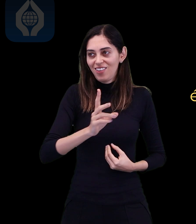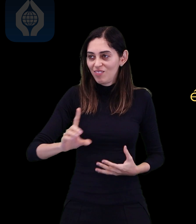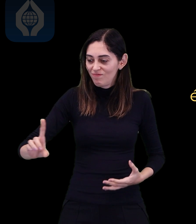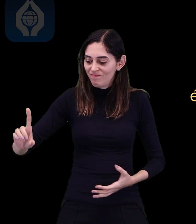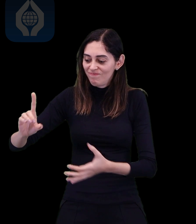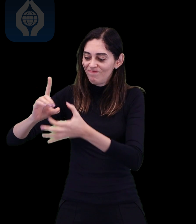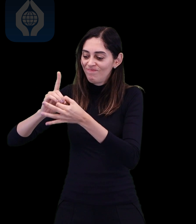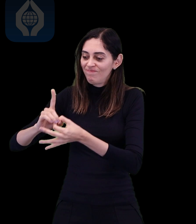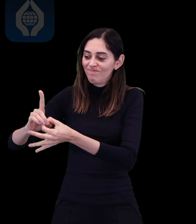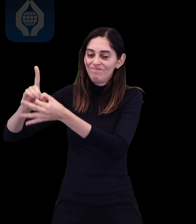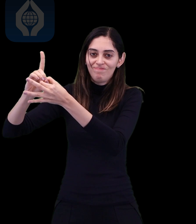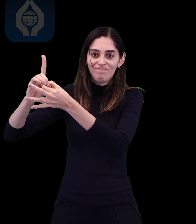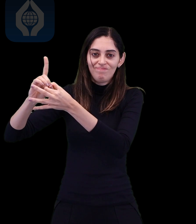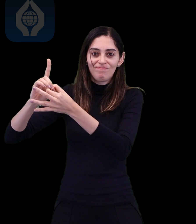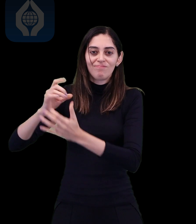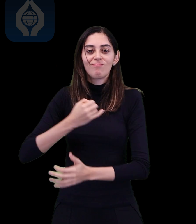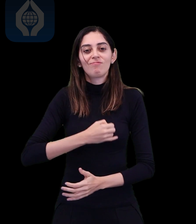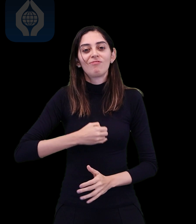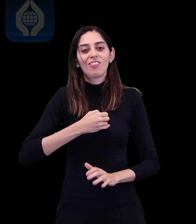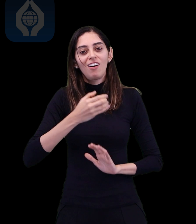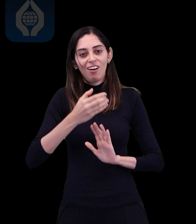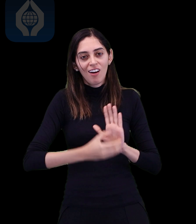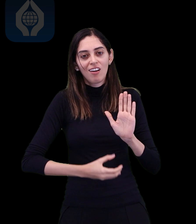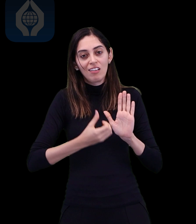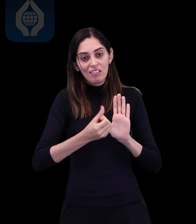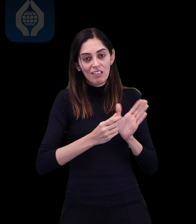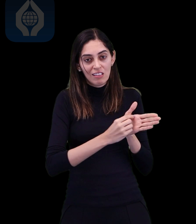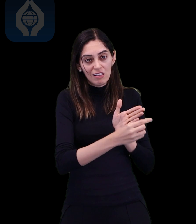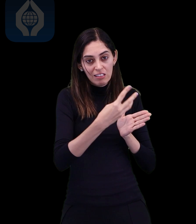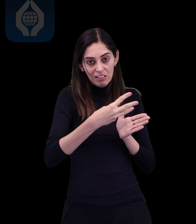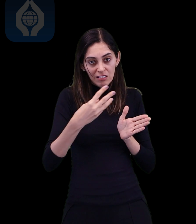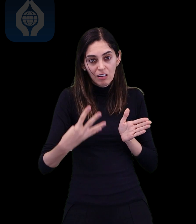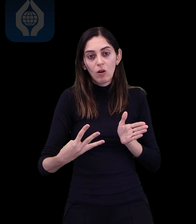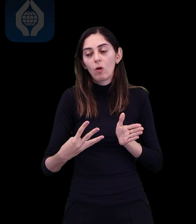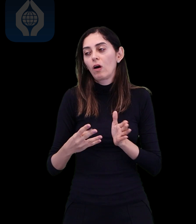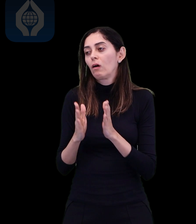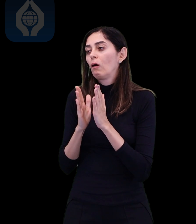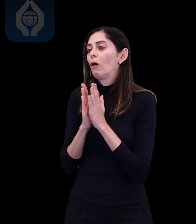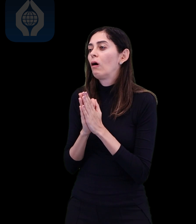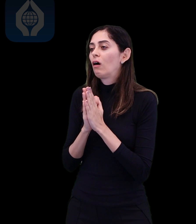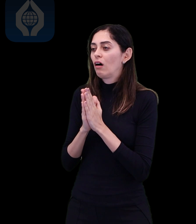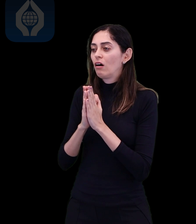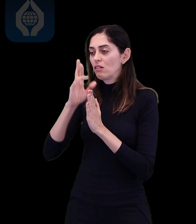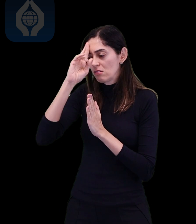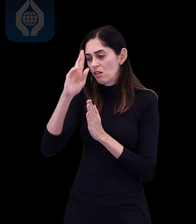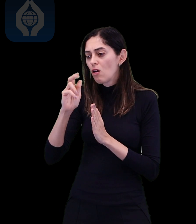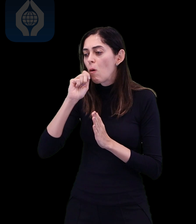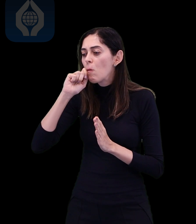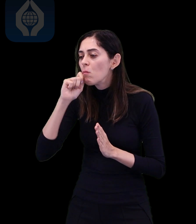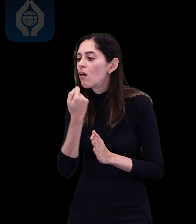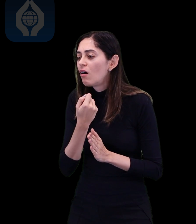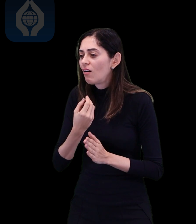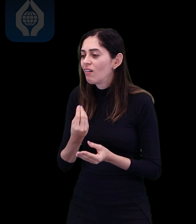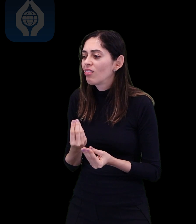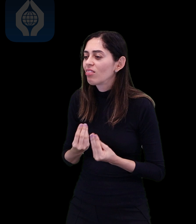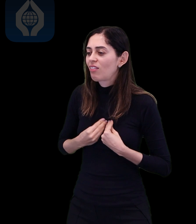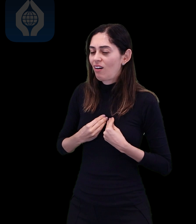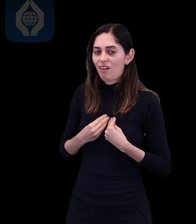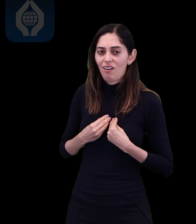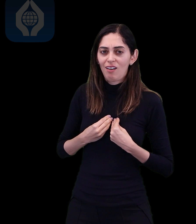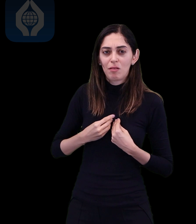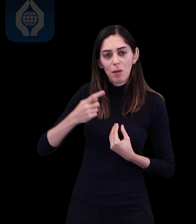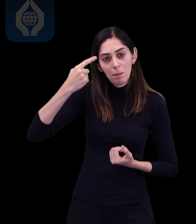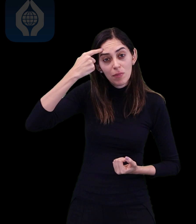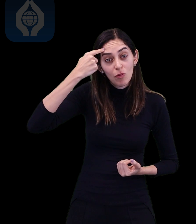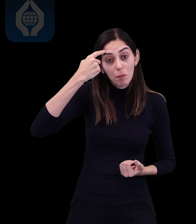sempre. Em João 6,34 nos diz, então lhe disseram, Senhor, dá-nos sempre desse pão. Mas